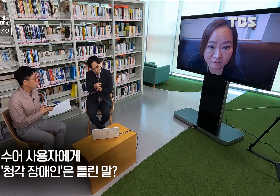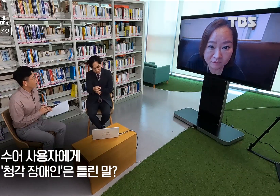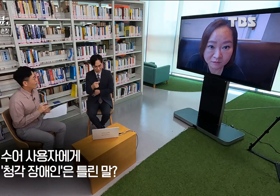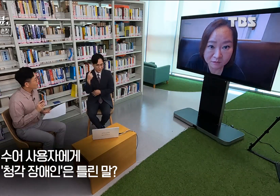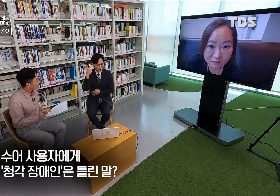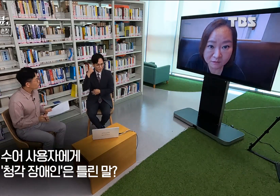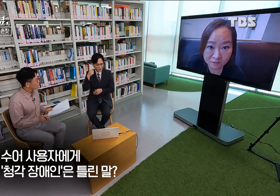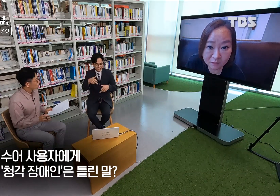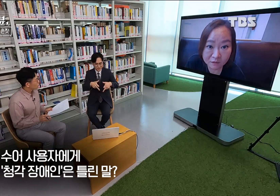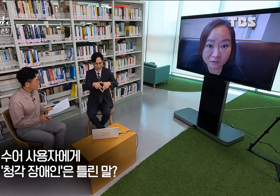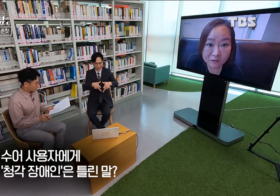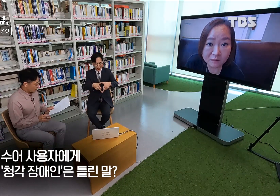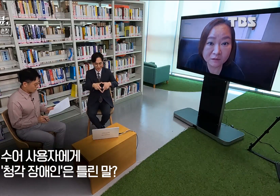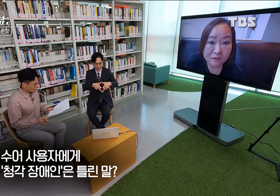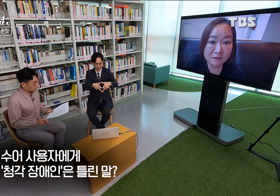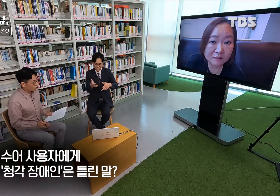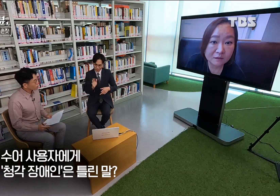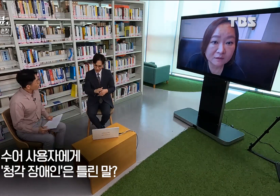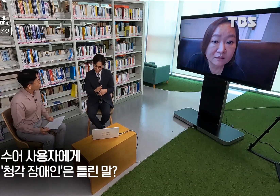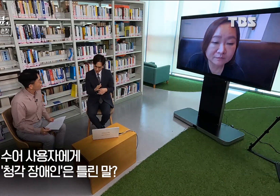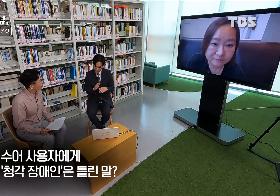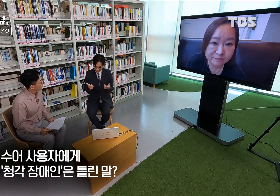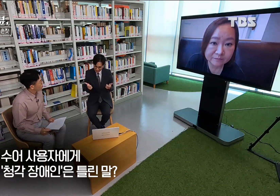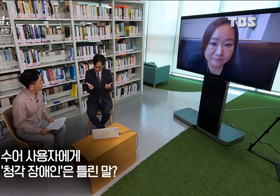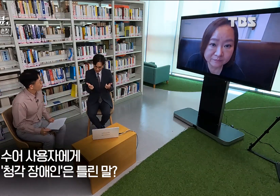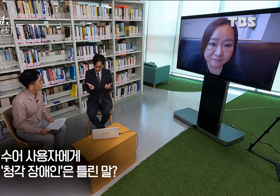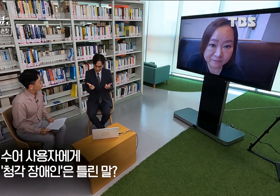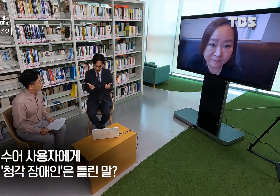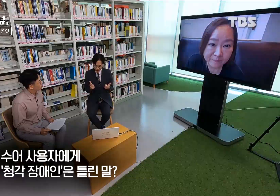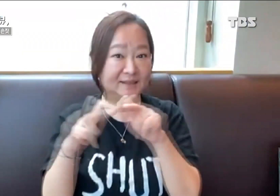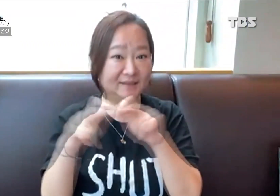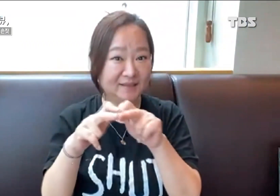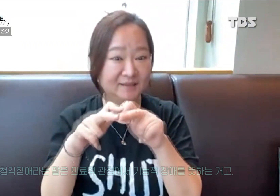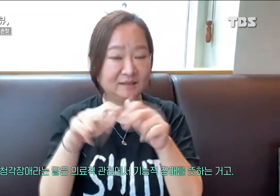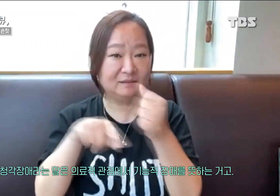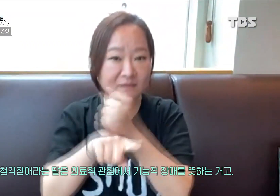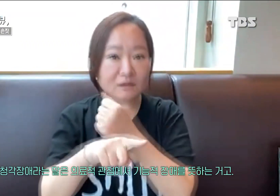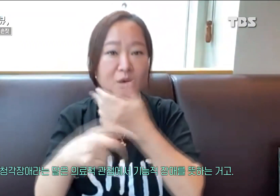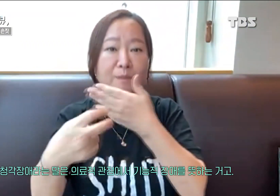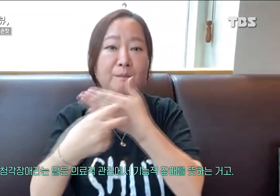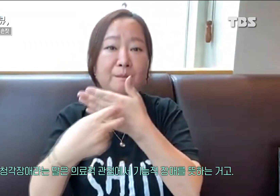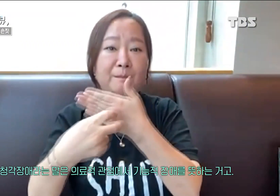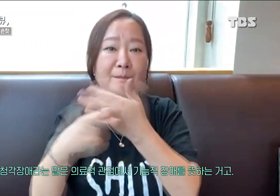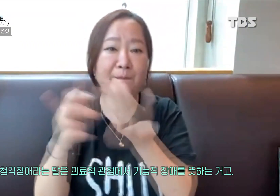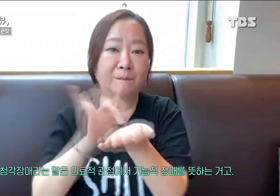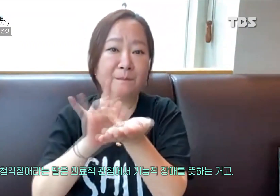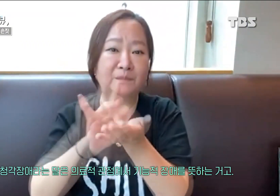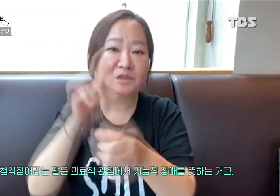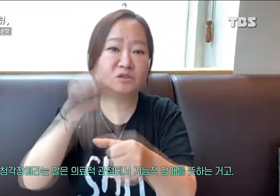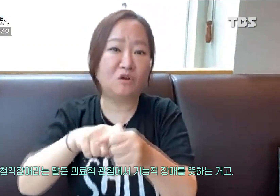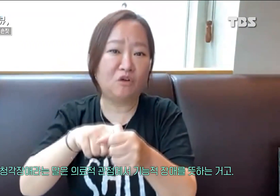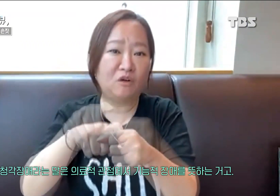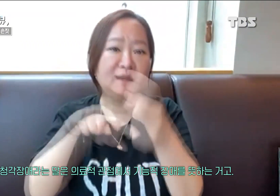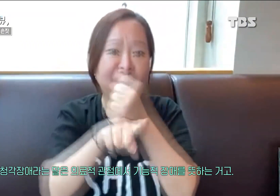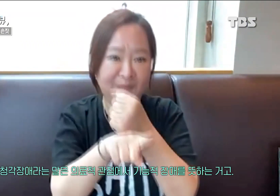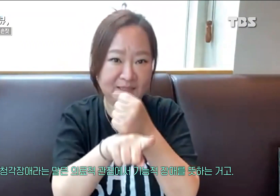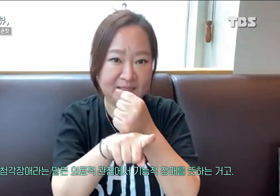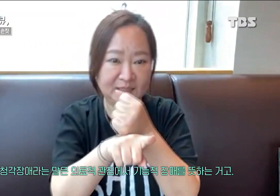그게 아니라고 합니다. 그럼 어떻게 불러야 할까요? 청각 장애라는 말은